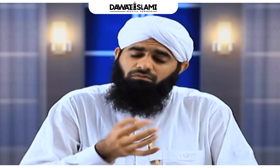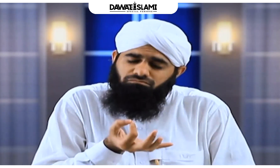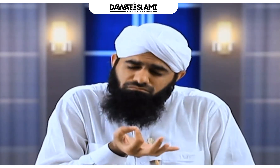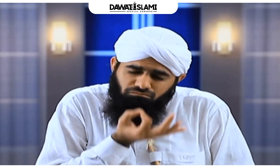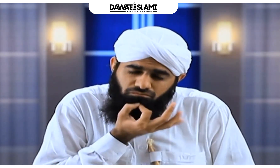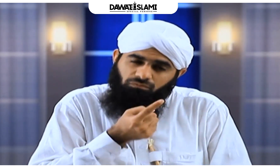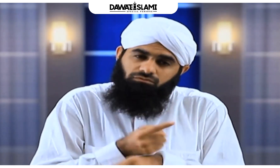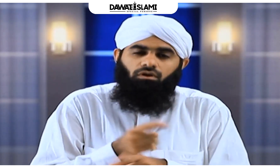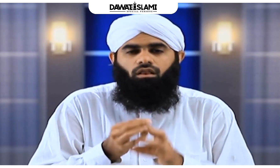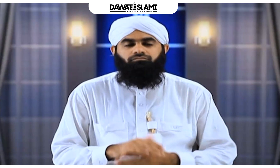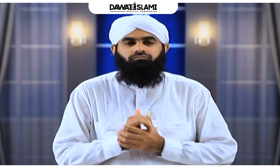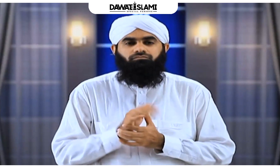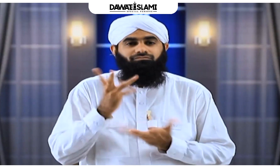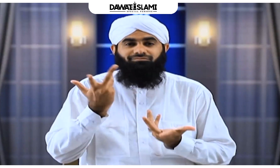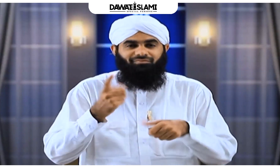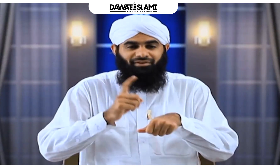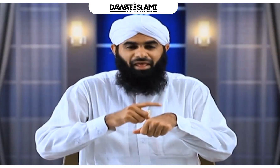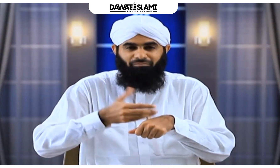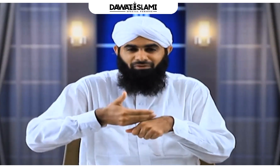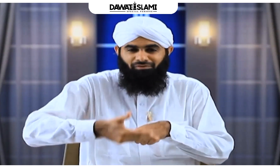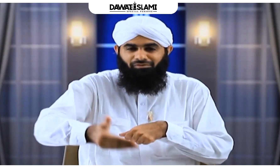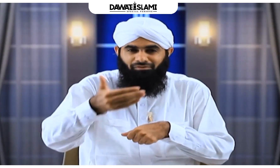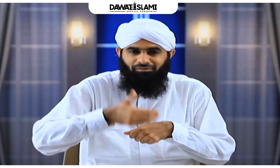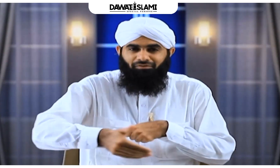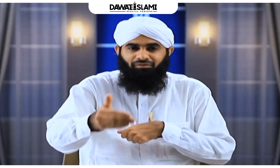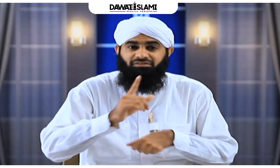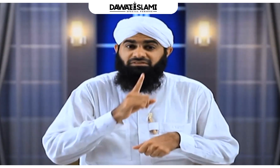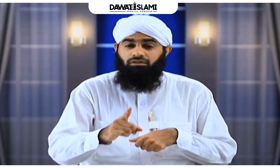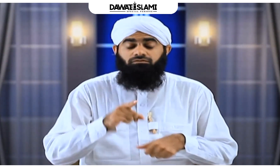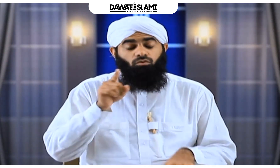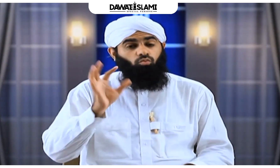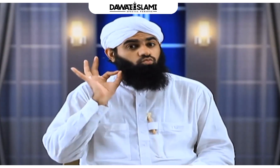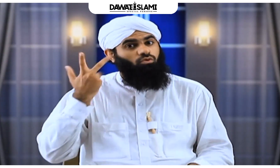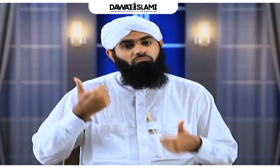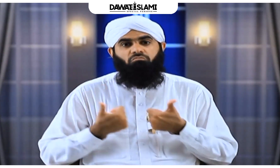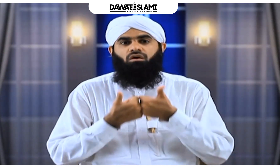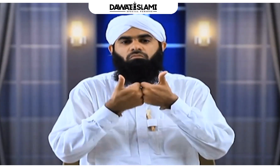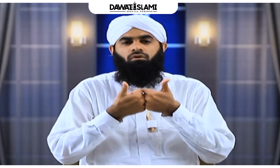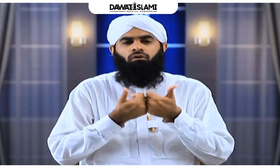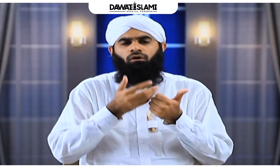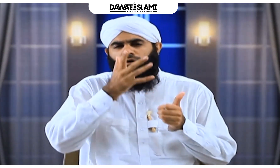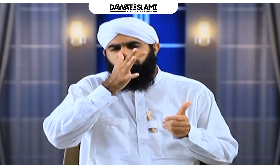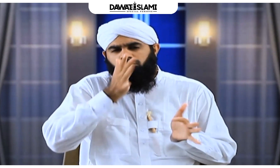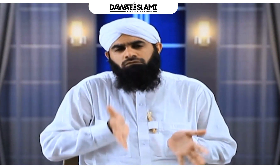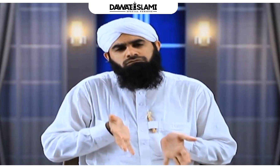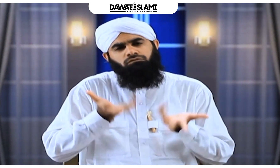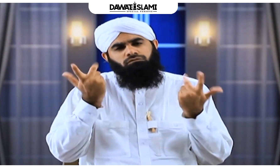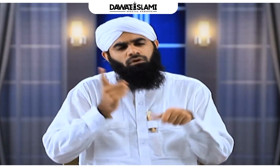سبق دے رہی ہے کہ گزرتے وقت کا ہر لمحہ ایک قیمتی ہیرا ہے۔ اگر اسے یوں ہی بیکار ضائع کر دیا